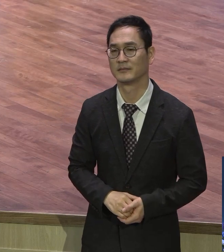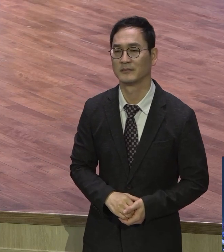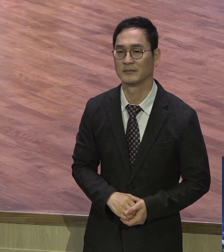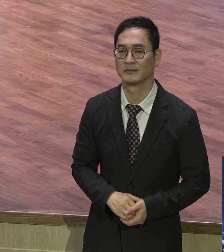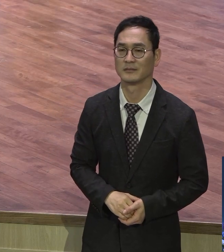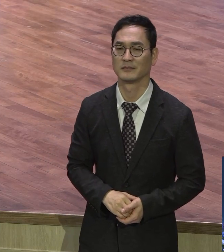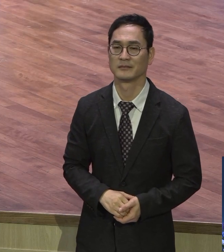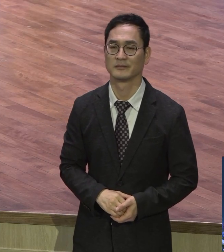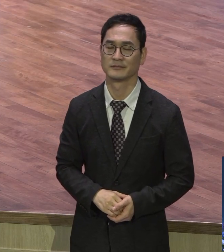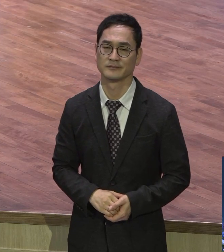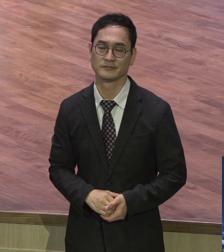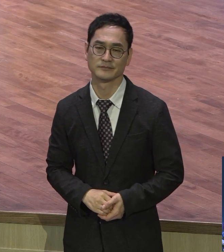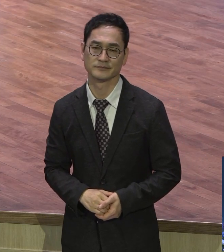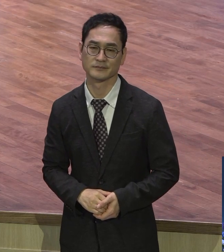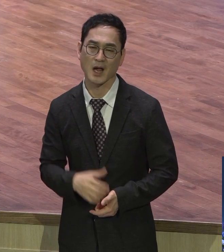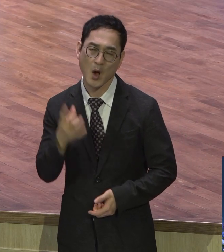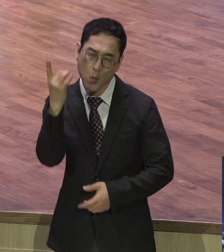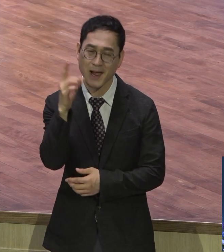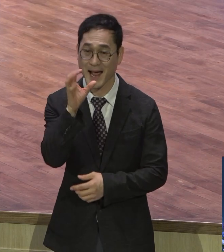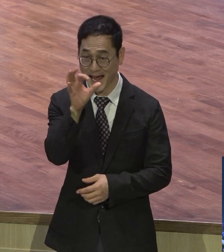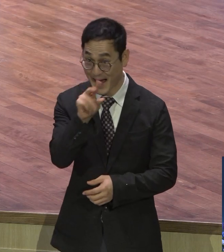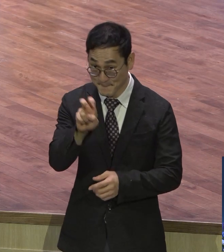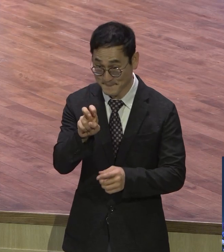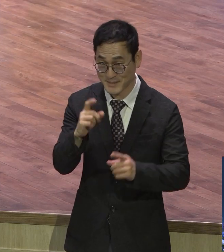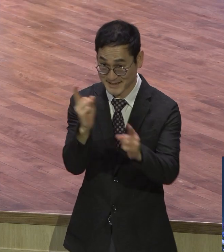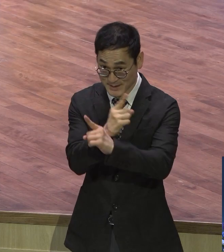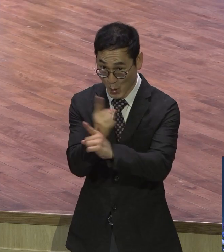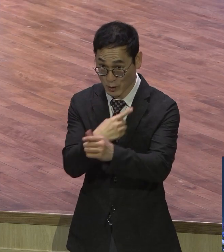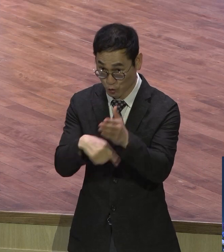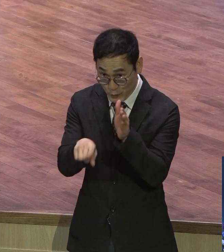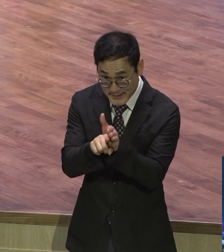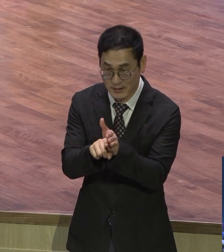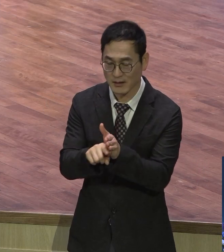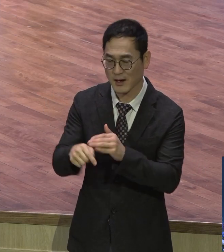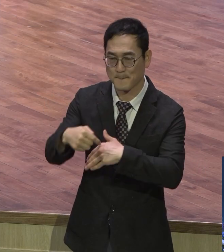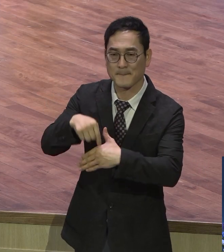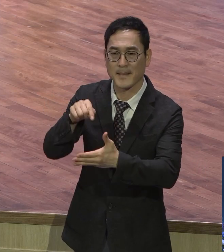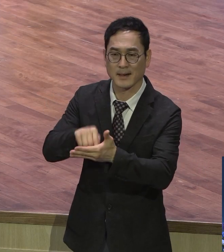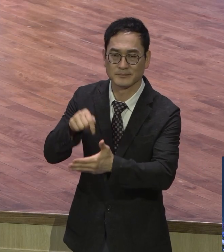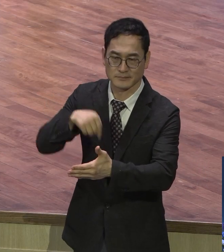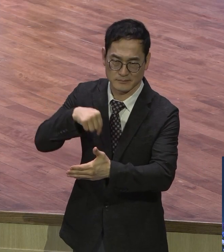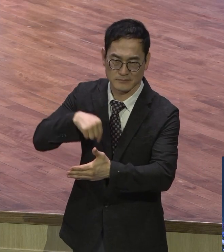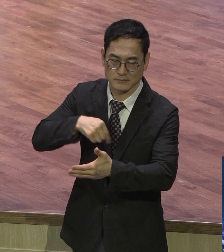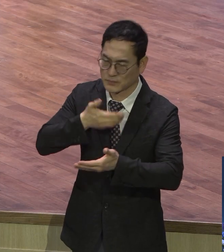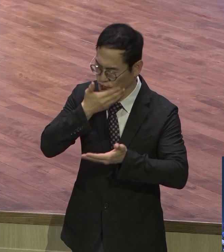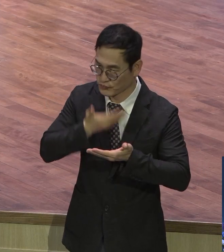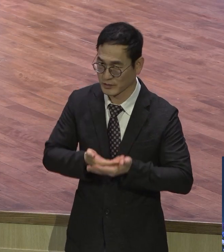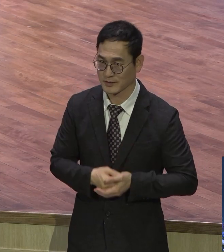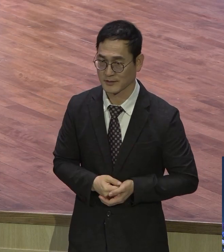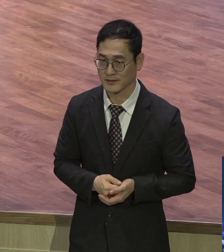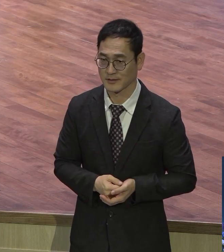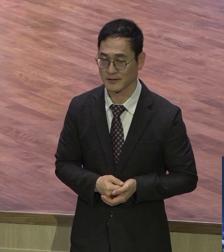이분이 말하는 암치료법에서 가장 중요한 것이 뭐냐. 마음가짐이다 그랬어요. 마음가짐.